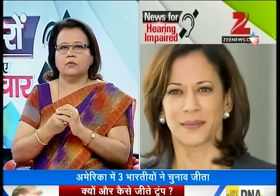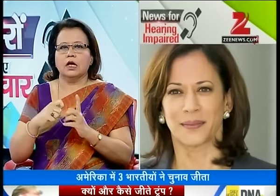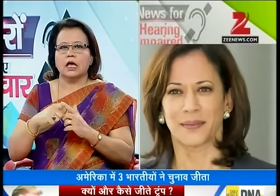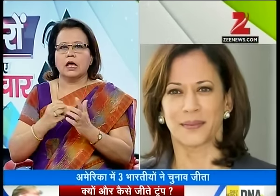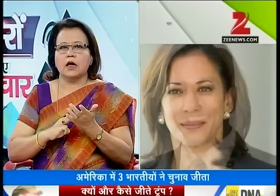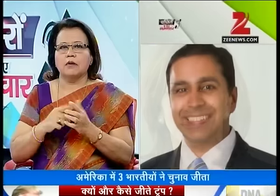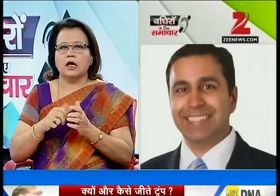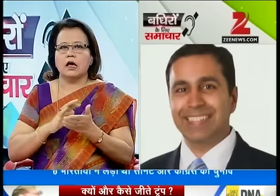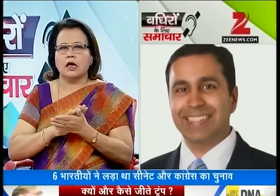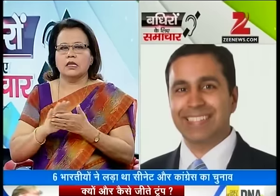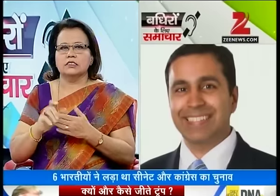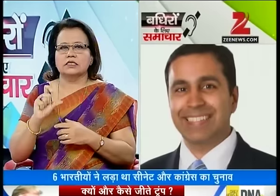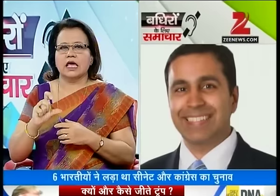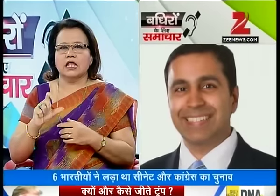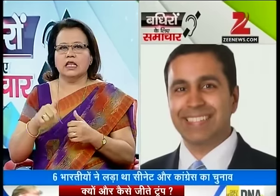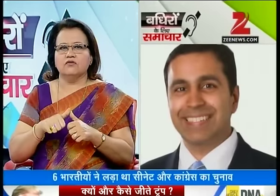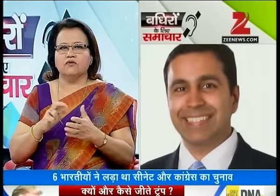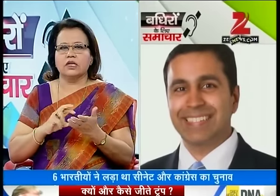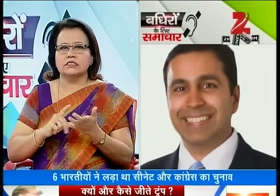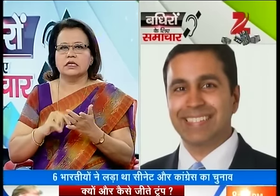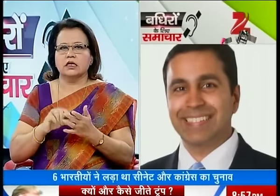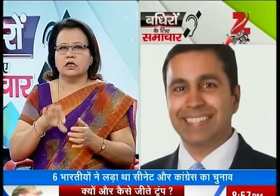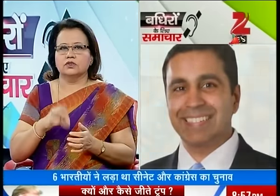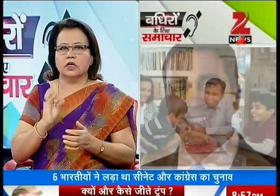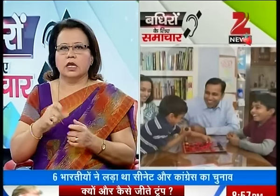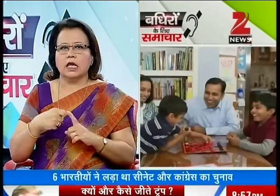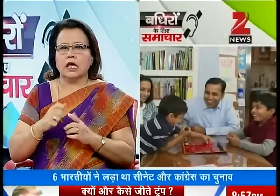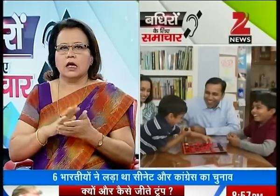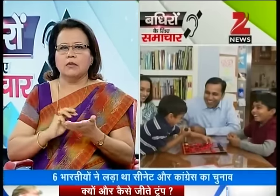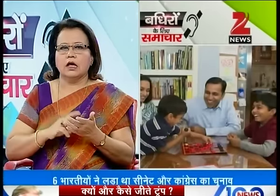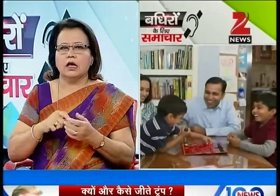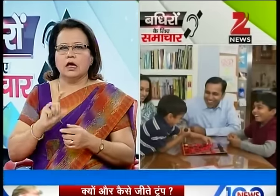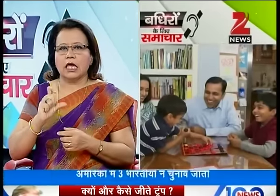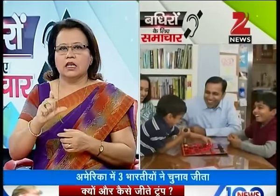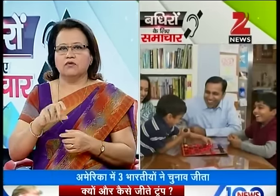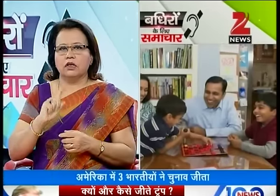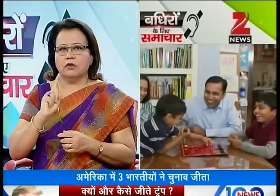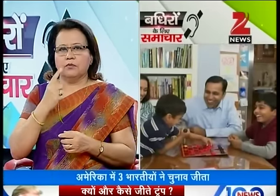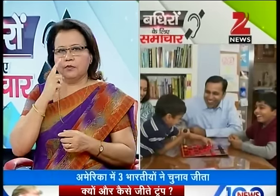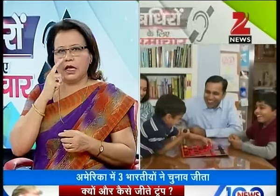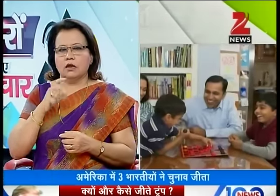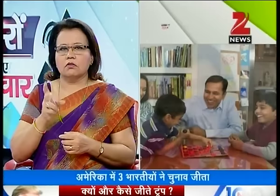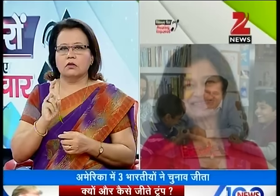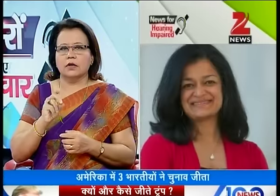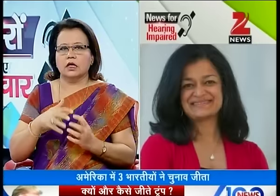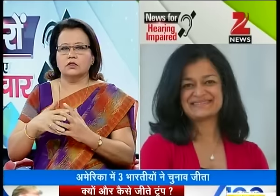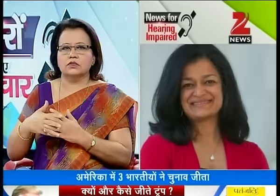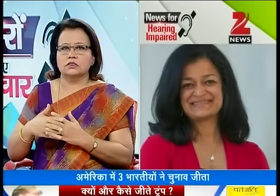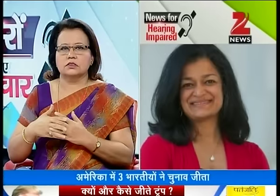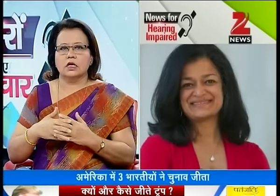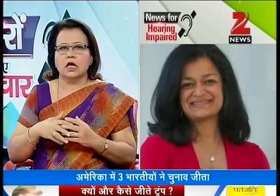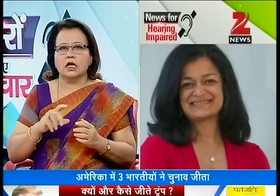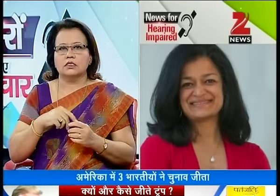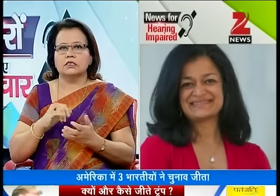के कमला हैरिस कैलिफोर्निया से सीनेटर चुनी गई हैं। कमला कैलिफोर्निया की पहली और अमेरिका की दूसरी